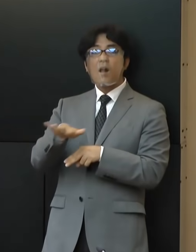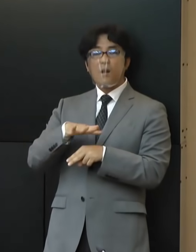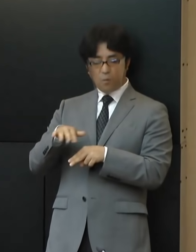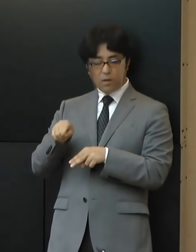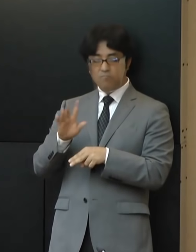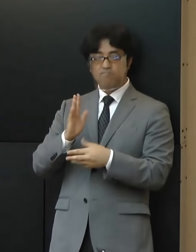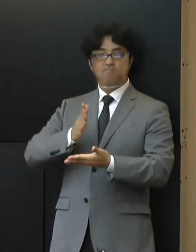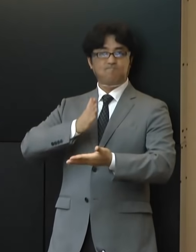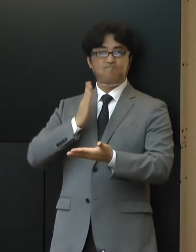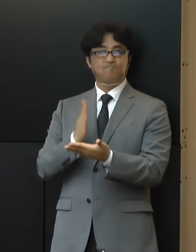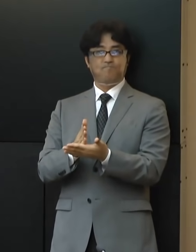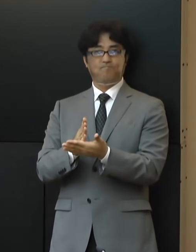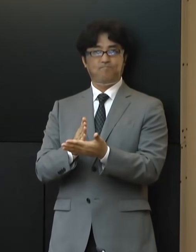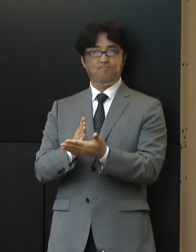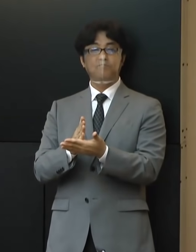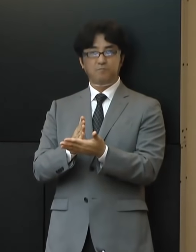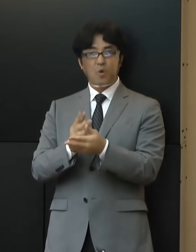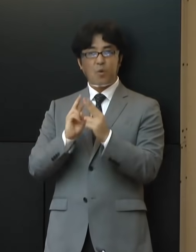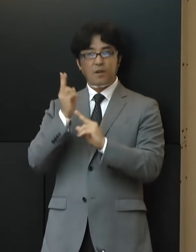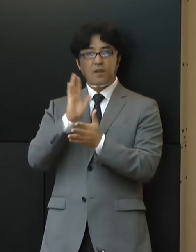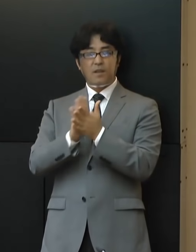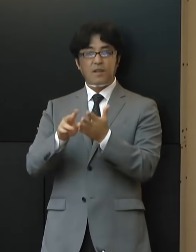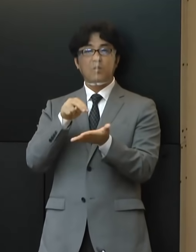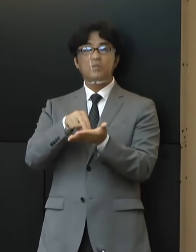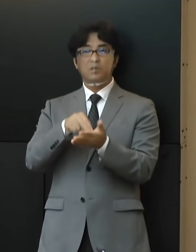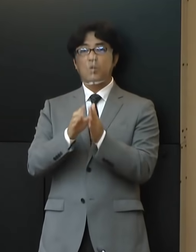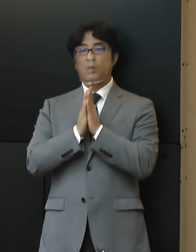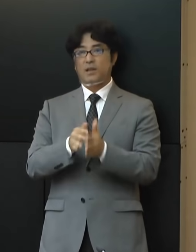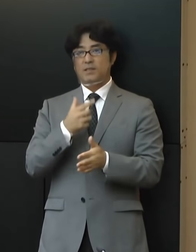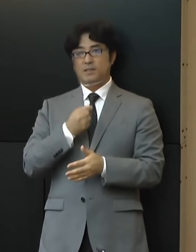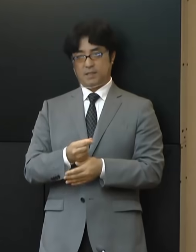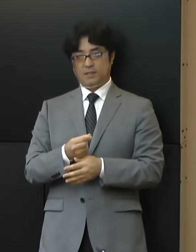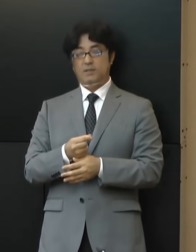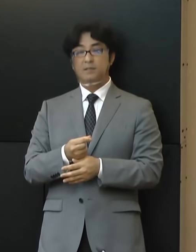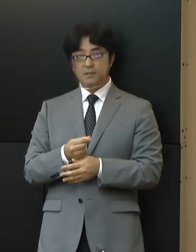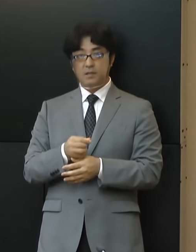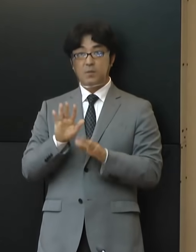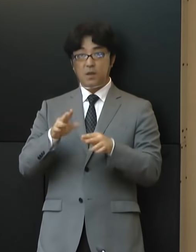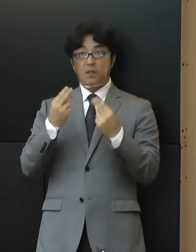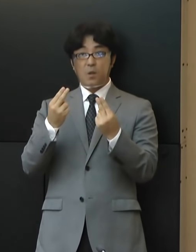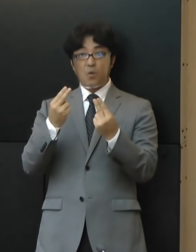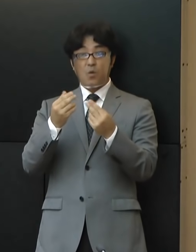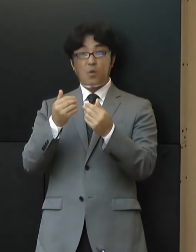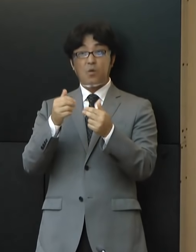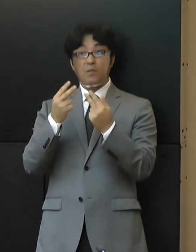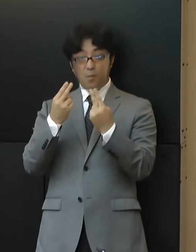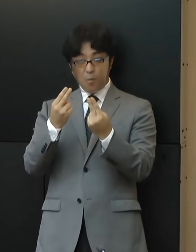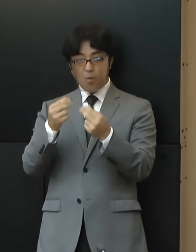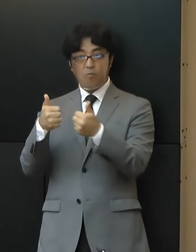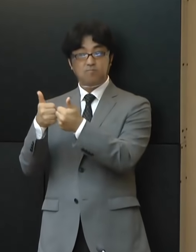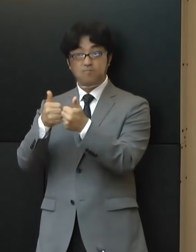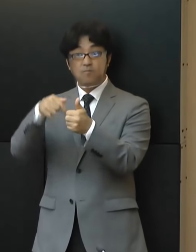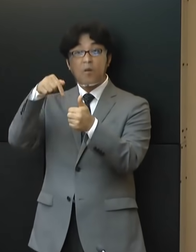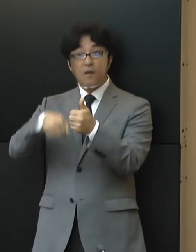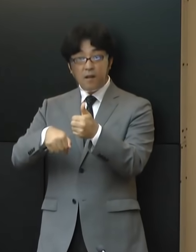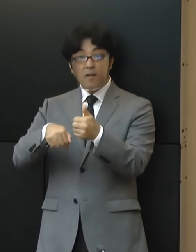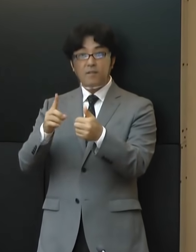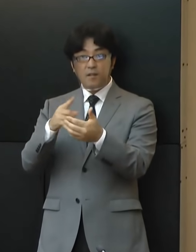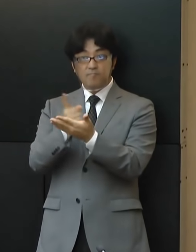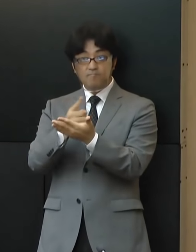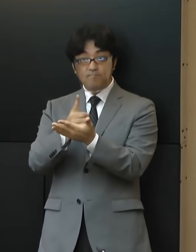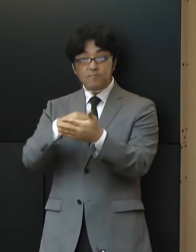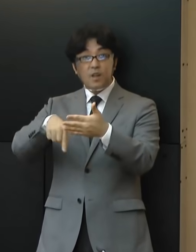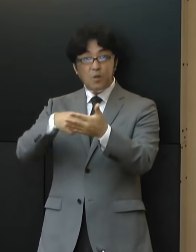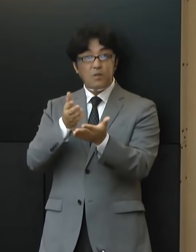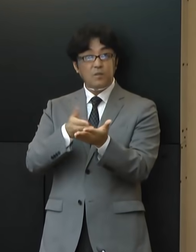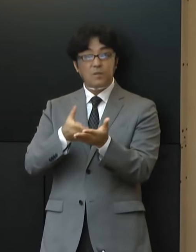していただきたいというふうに思っております。以上で専門家会議で示しました、沖縄県における活動再開のロードマップについてのご